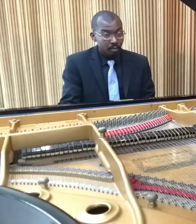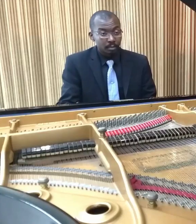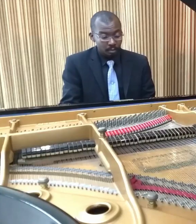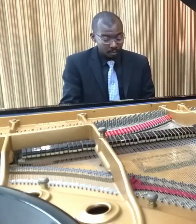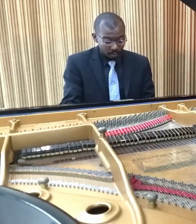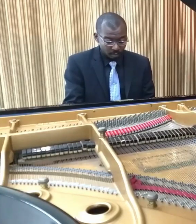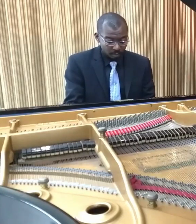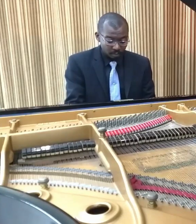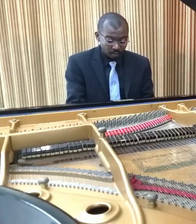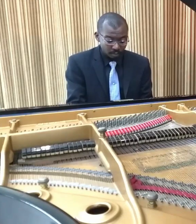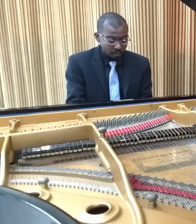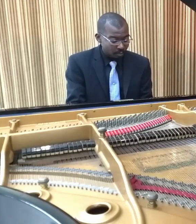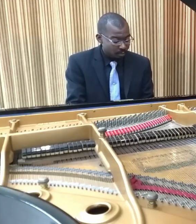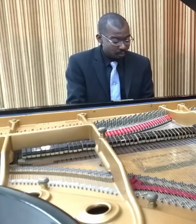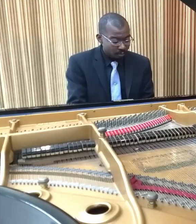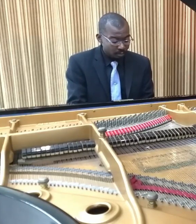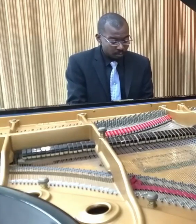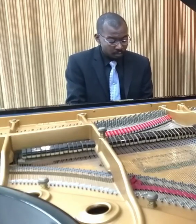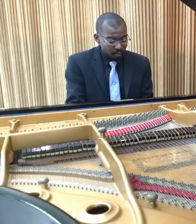o no